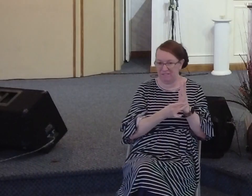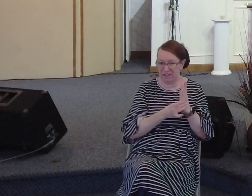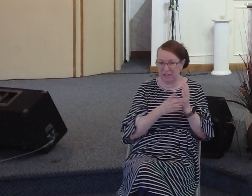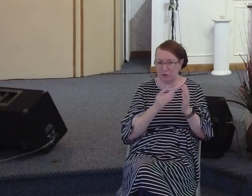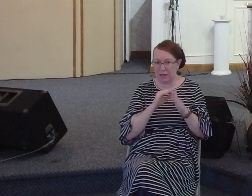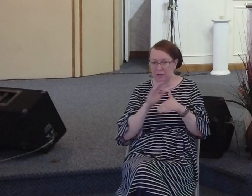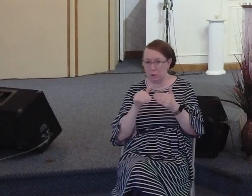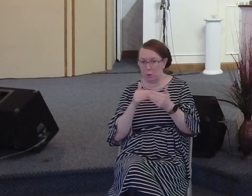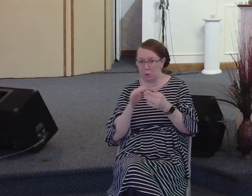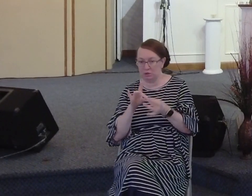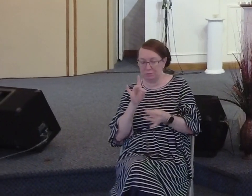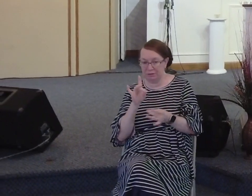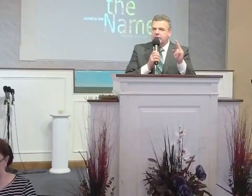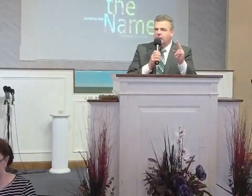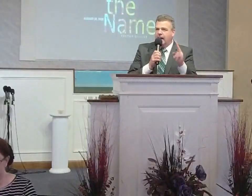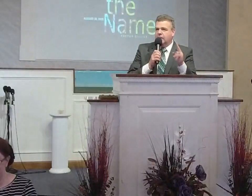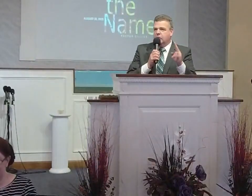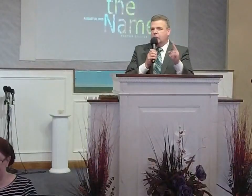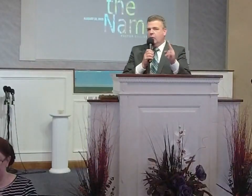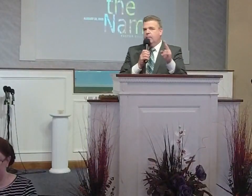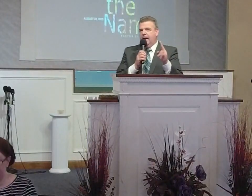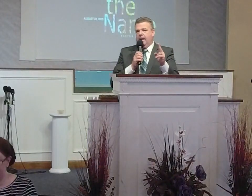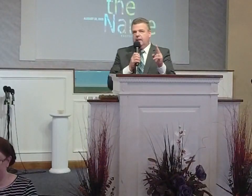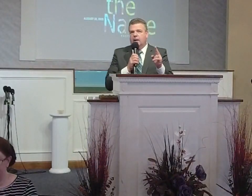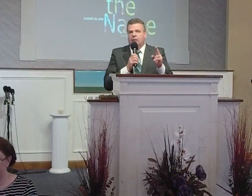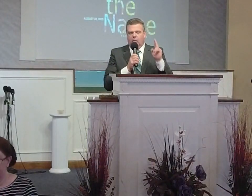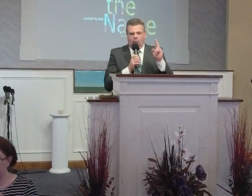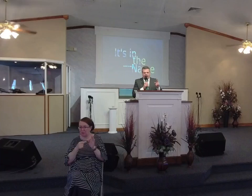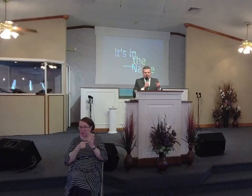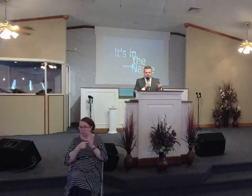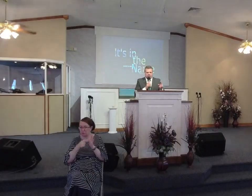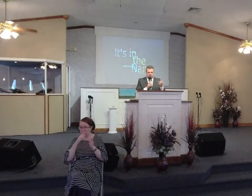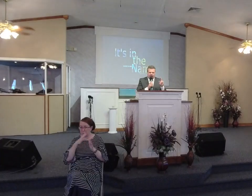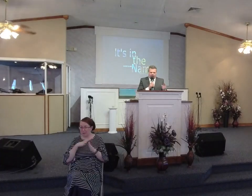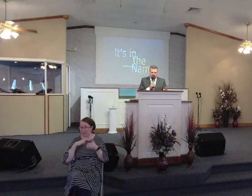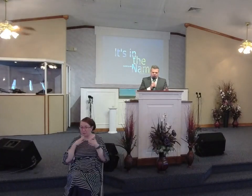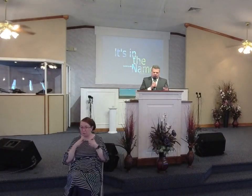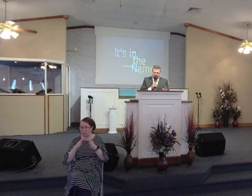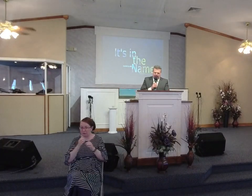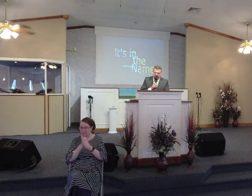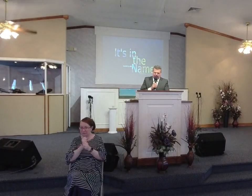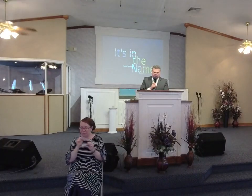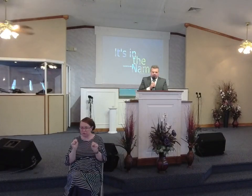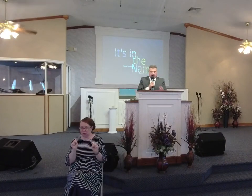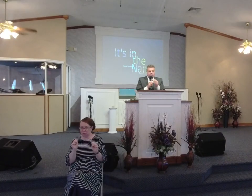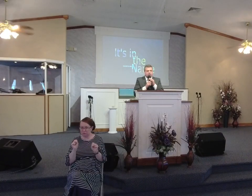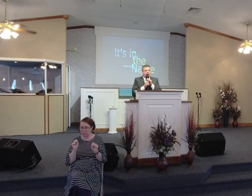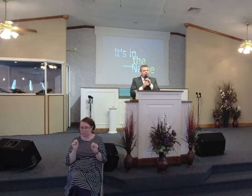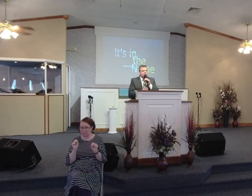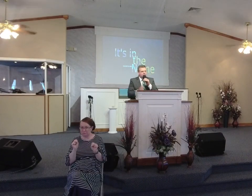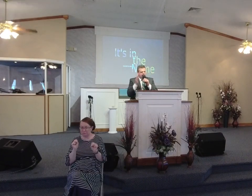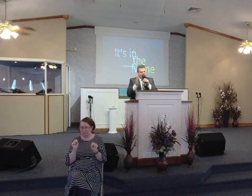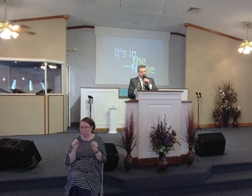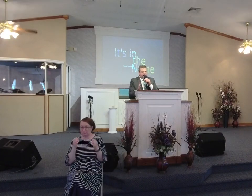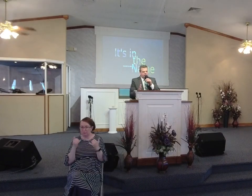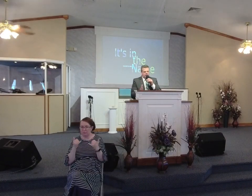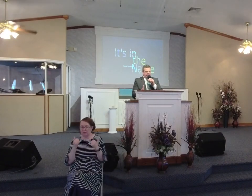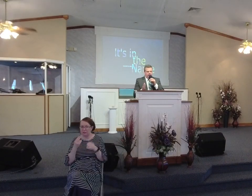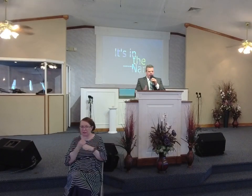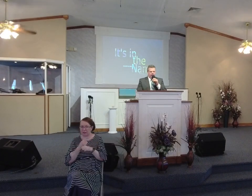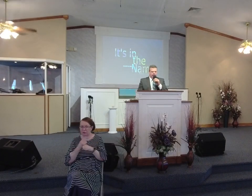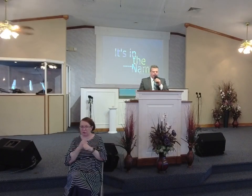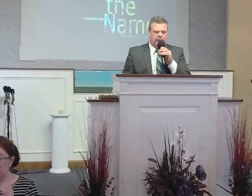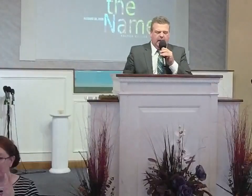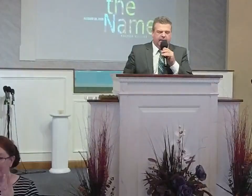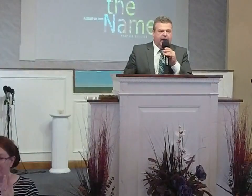de la humanidad no sería un híbrido de parte carne y espíritu. Esta creación iba a ser de carne